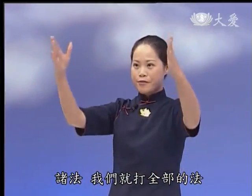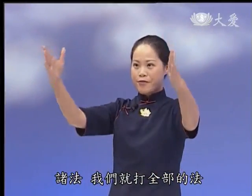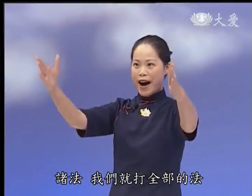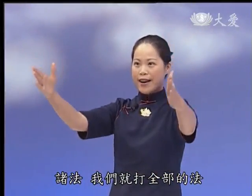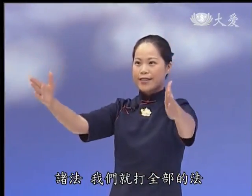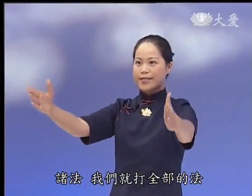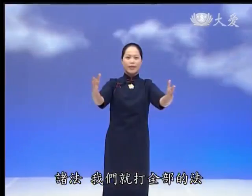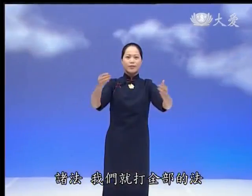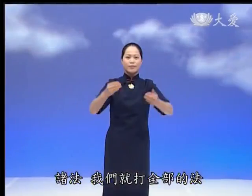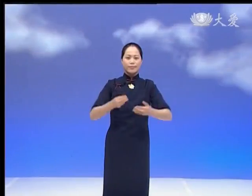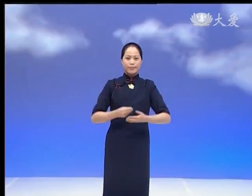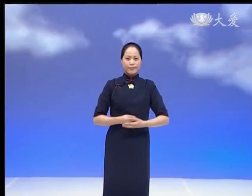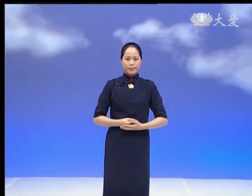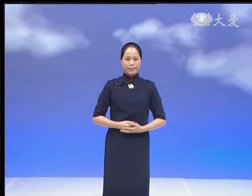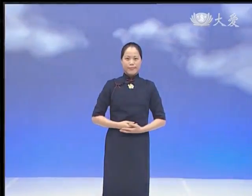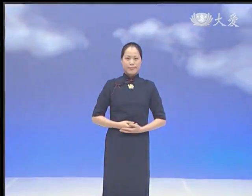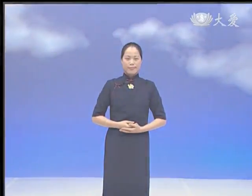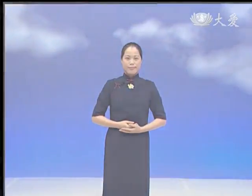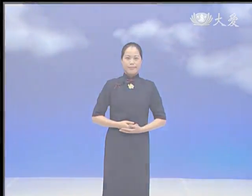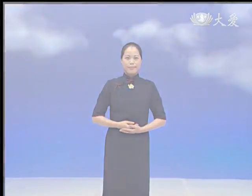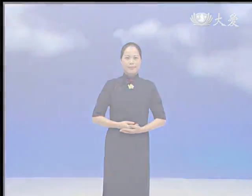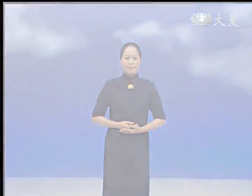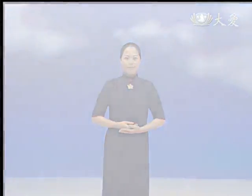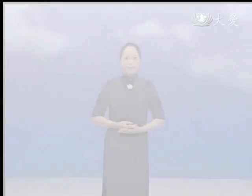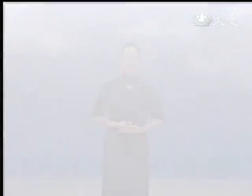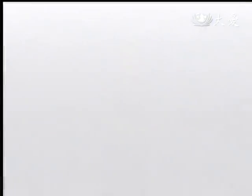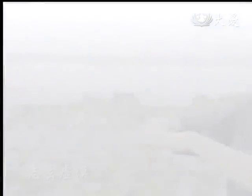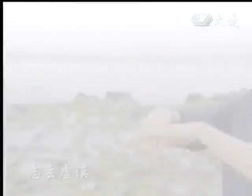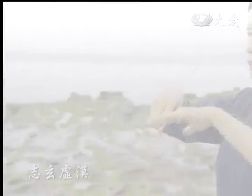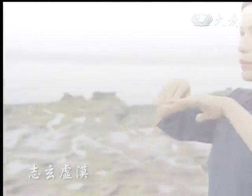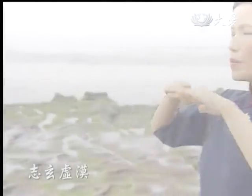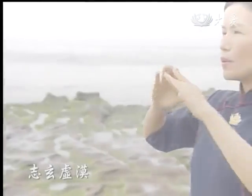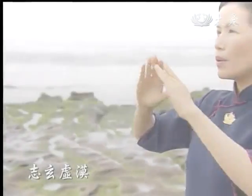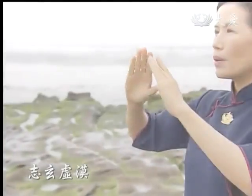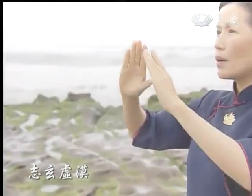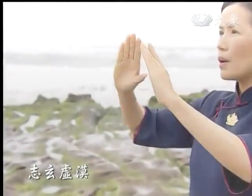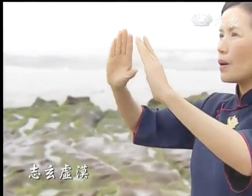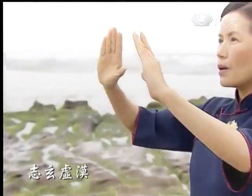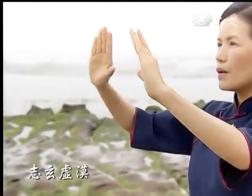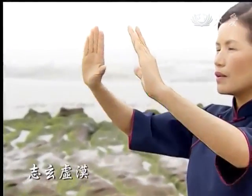法。 清寂清晨之玄虚梦。